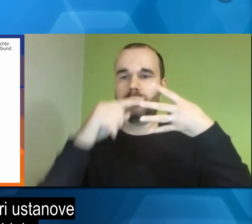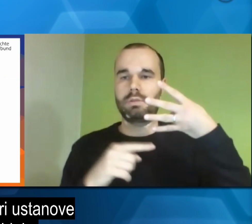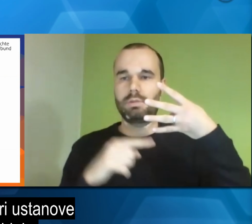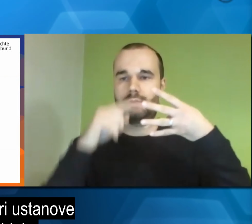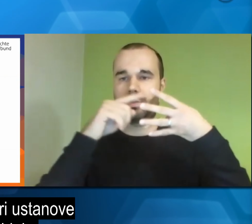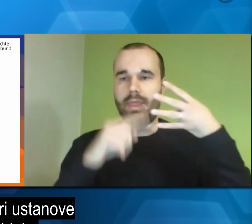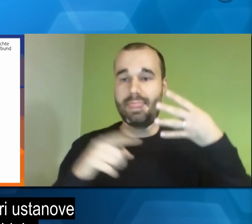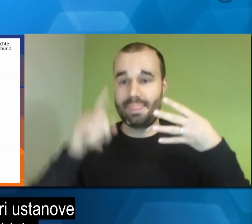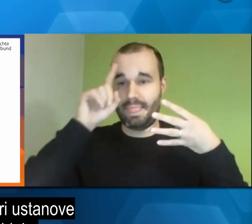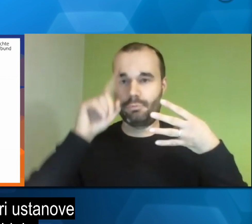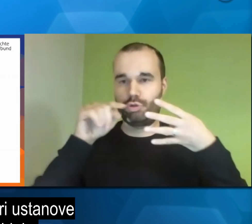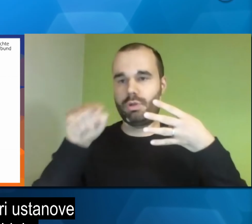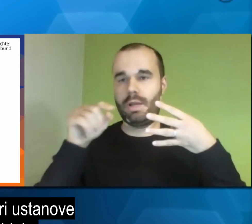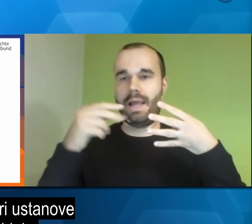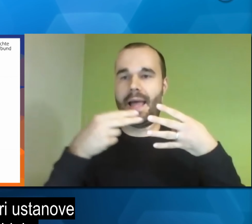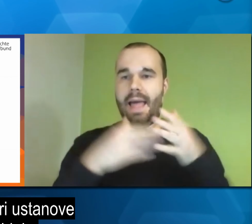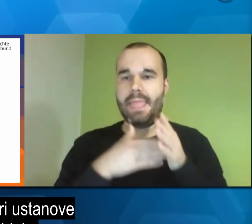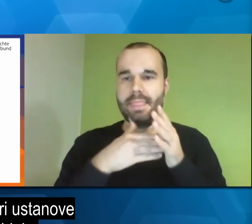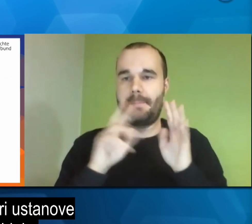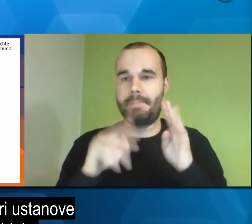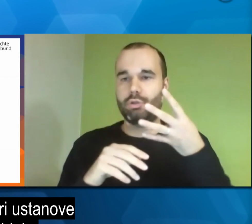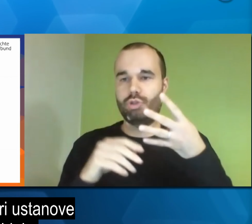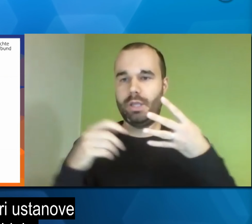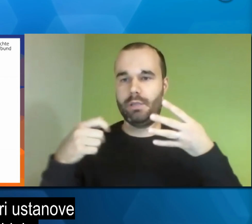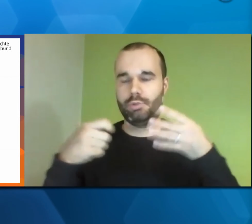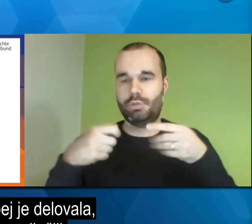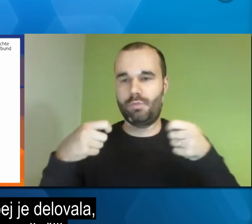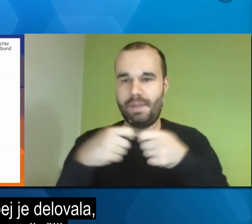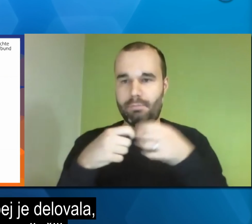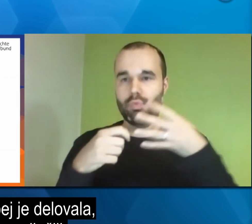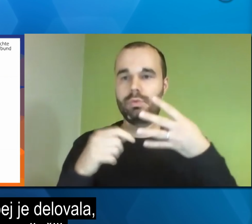Bile so 4 ustanove v Hajdeju.